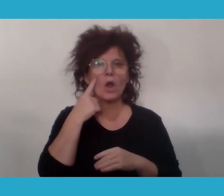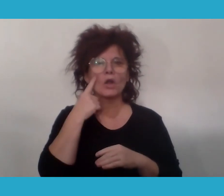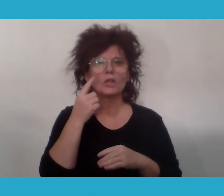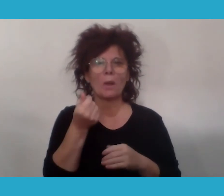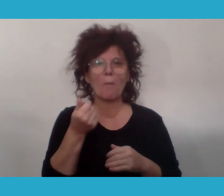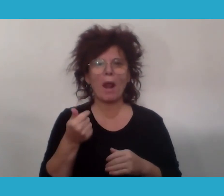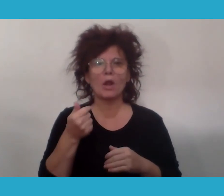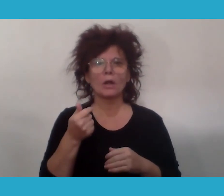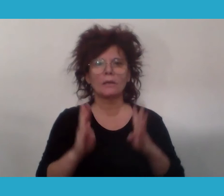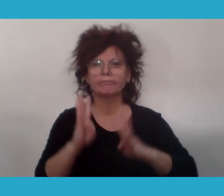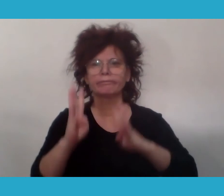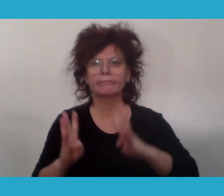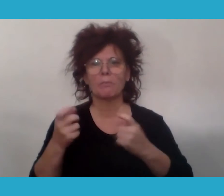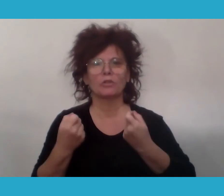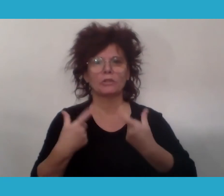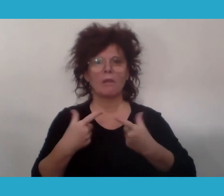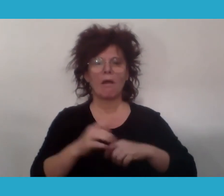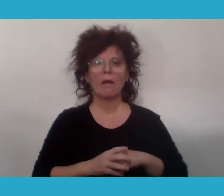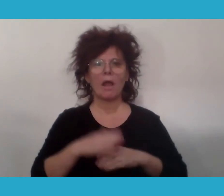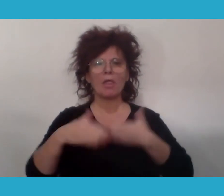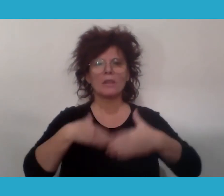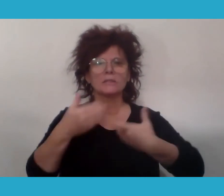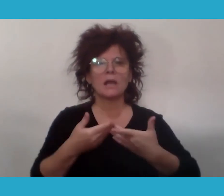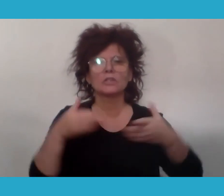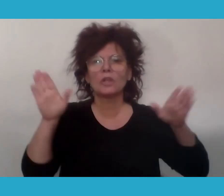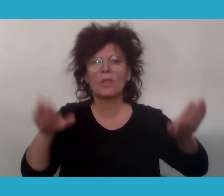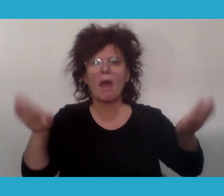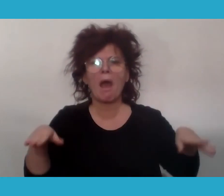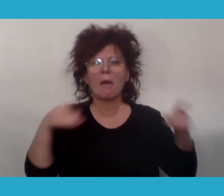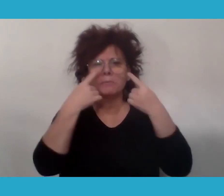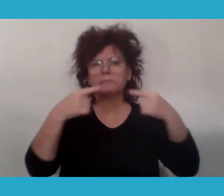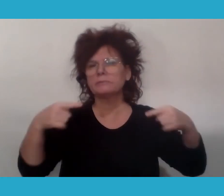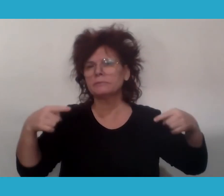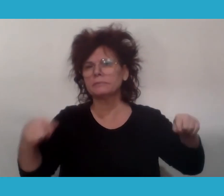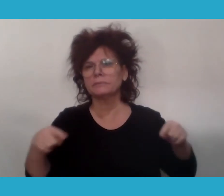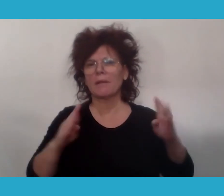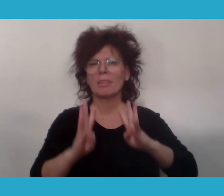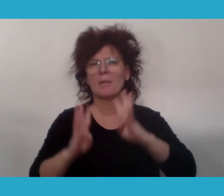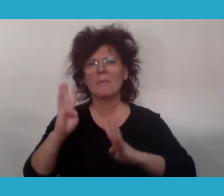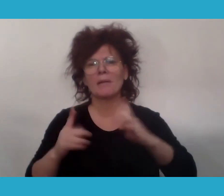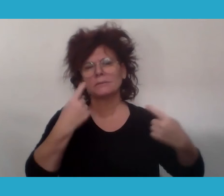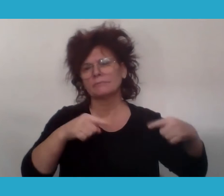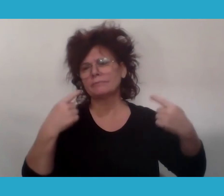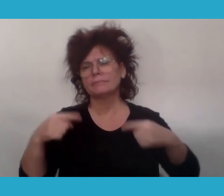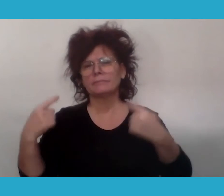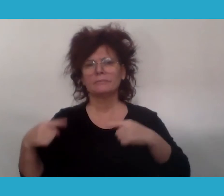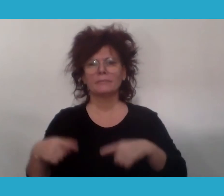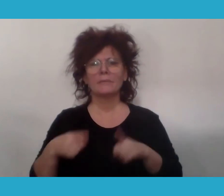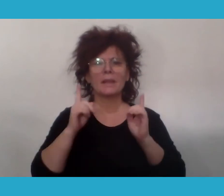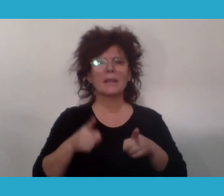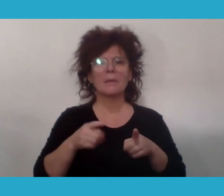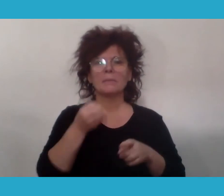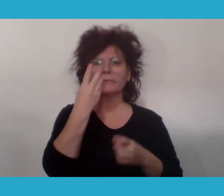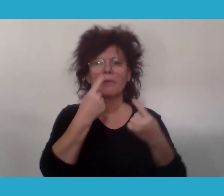valor de lo que ofrece el monte. Hay desarrollo de corzuelas, aves y especies de plantas medicinales, así como toda